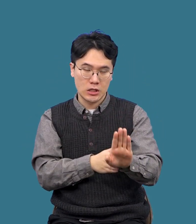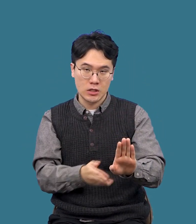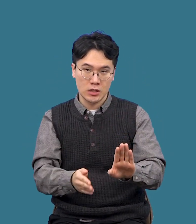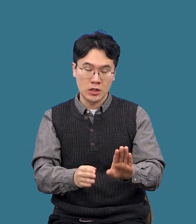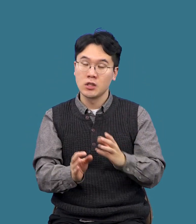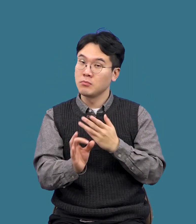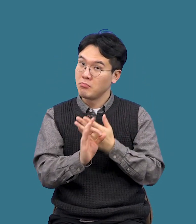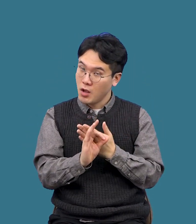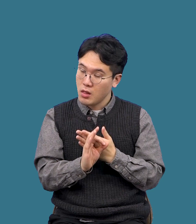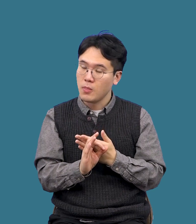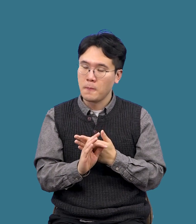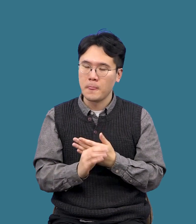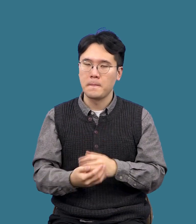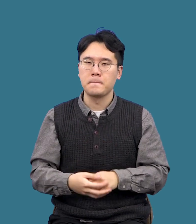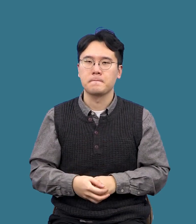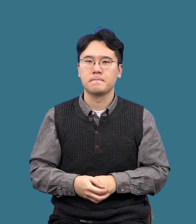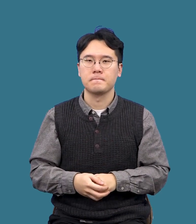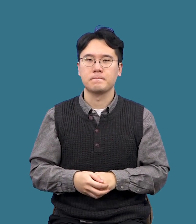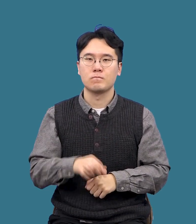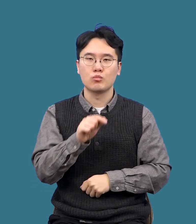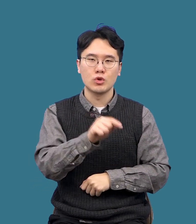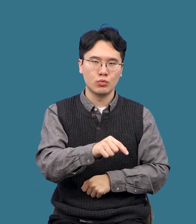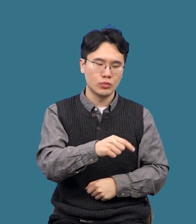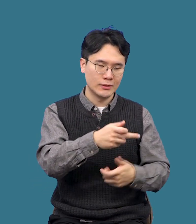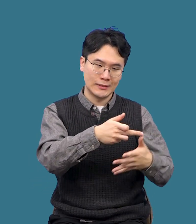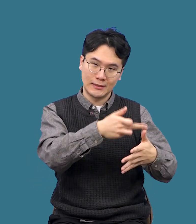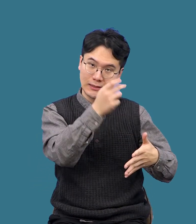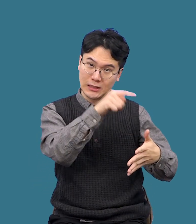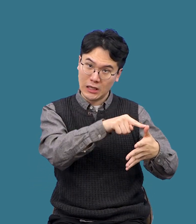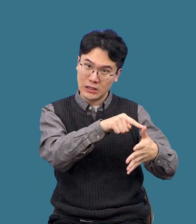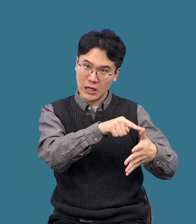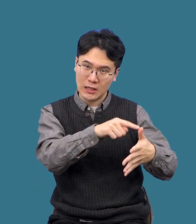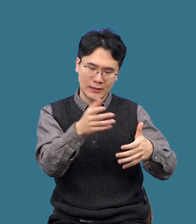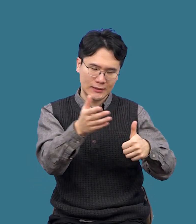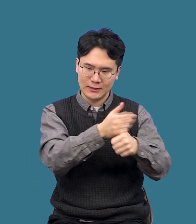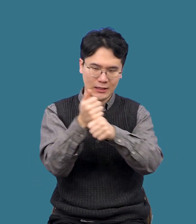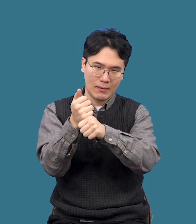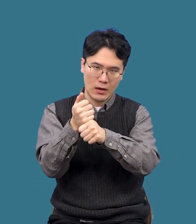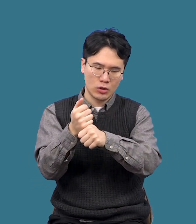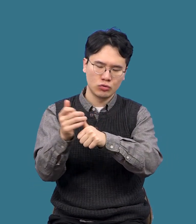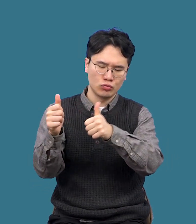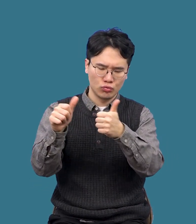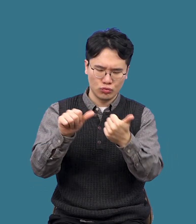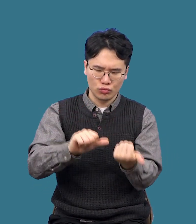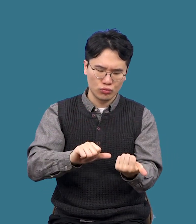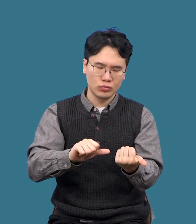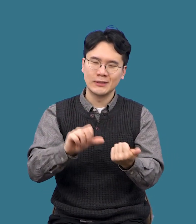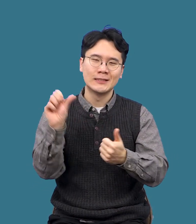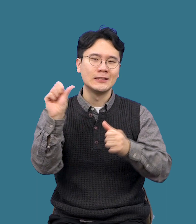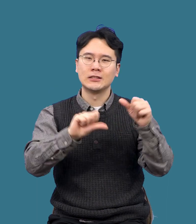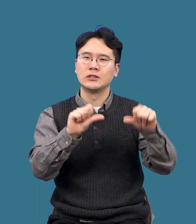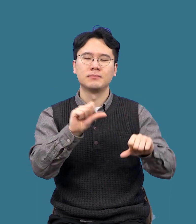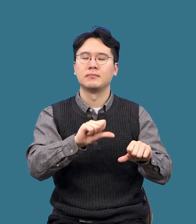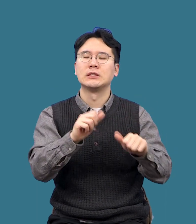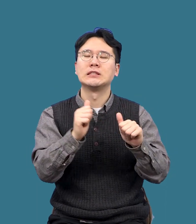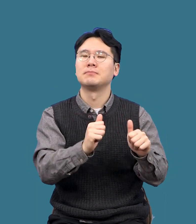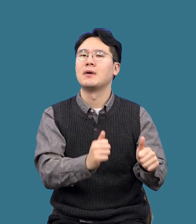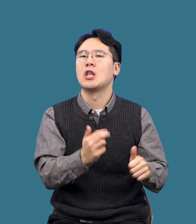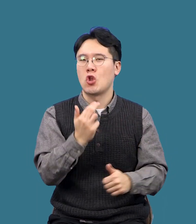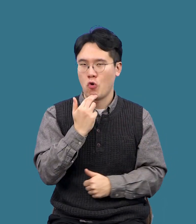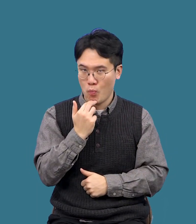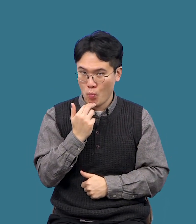그 장자를 잡아가는 심판의 천사가 그 집에 들어가지 않고 그 집을